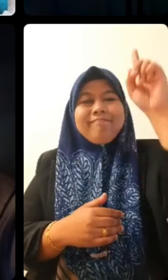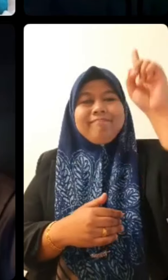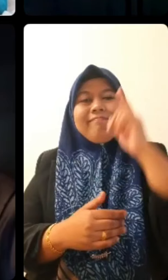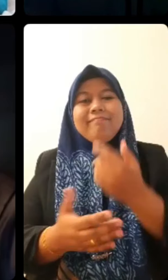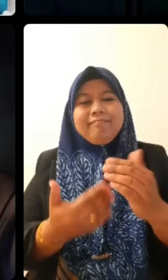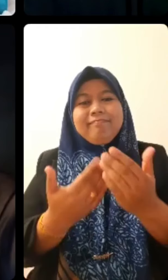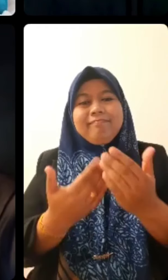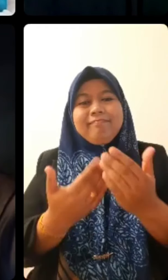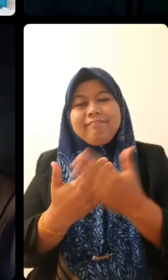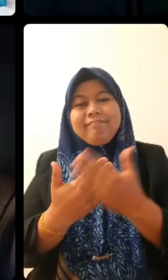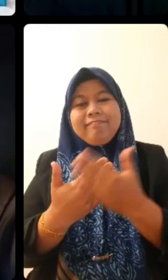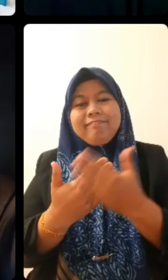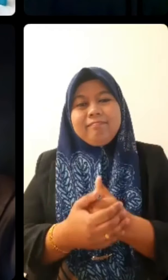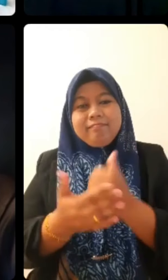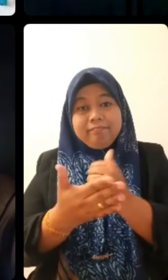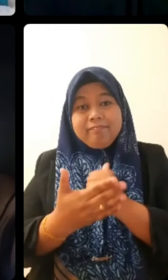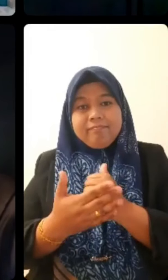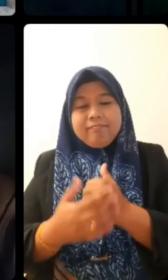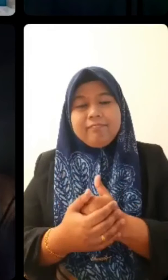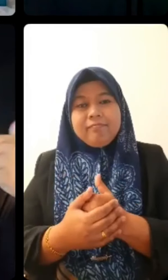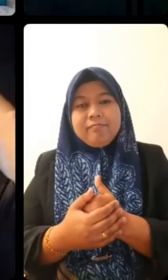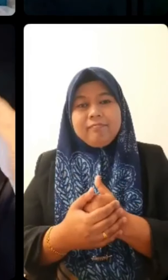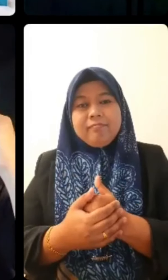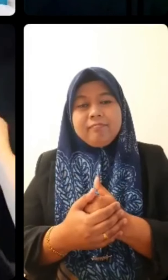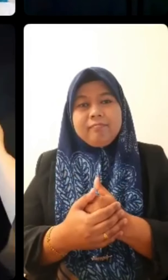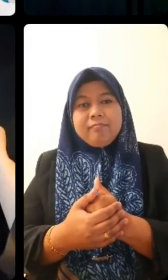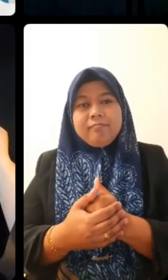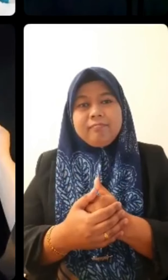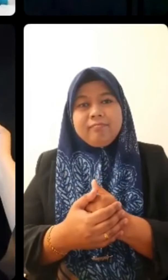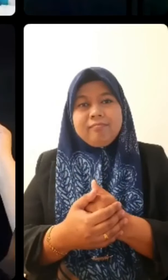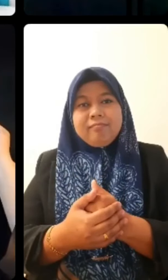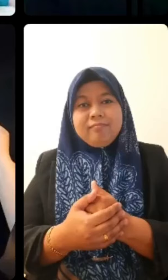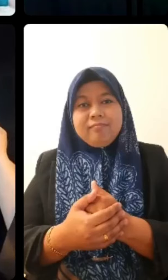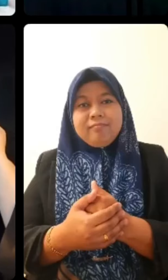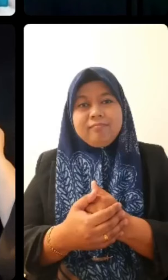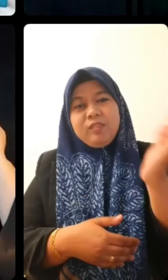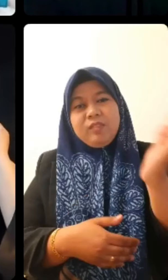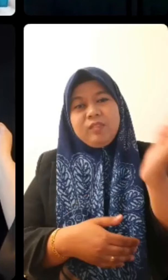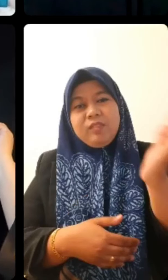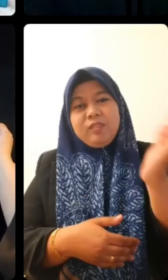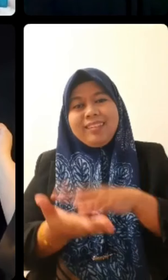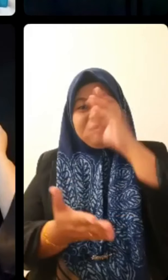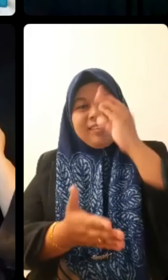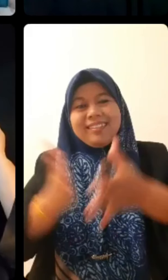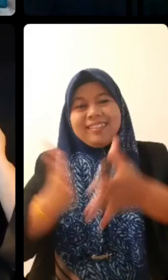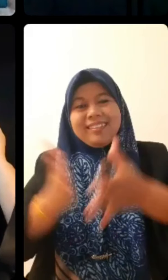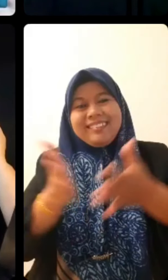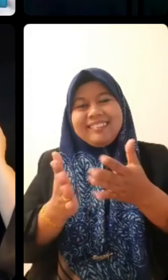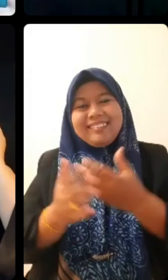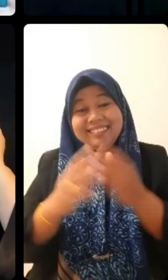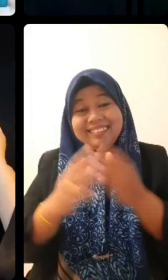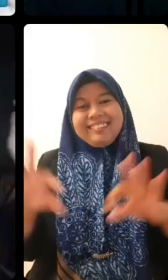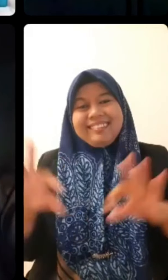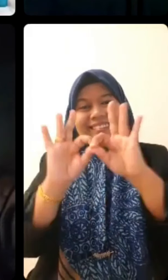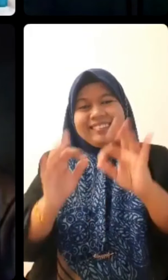supaya lebih cakna lah. Untuk, dan jom belajar bahasa isyarat. Itu yang penting. Okay, itu saja untuk